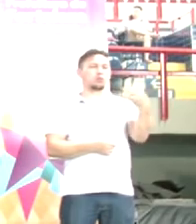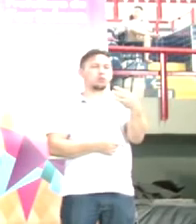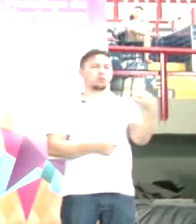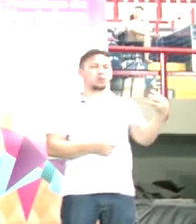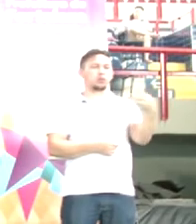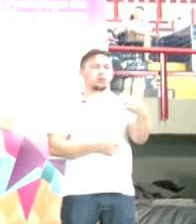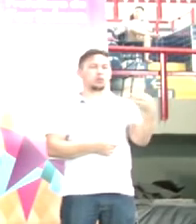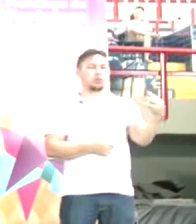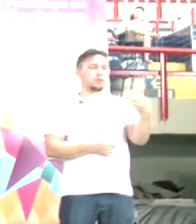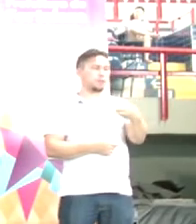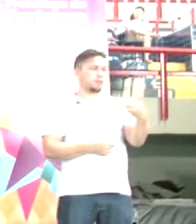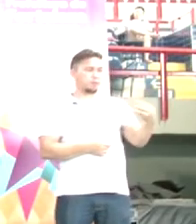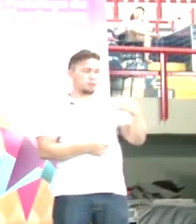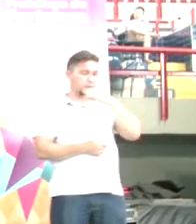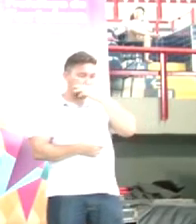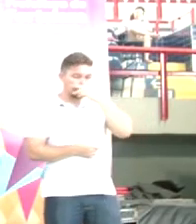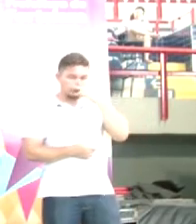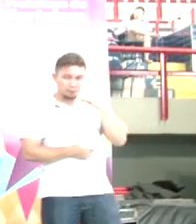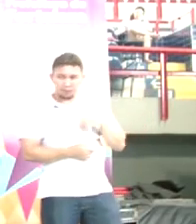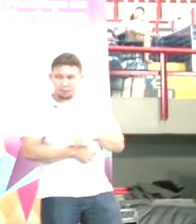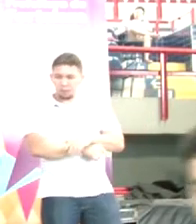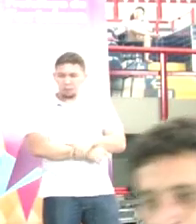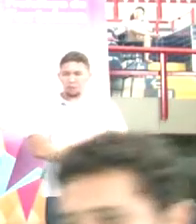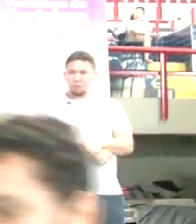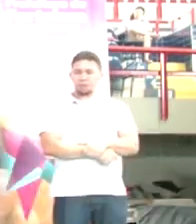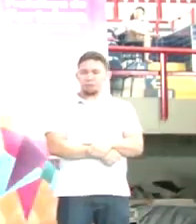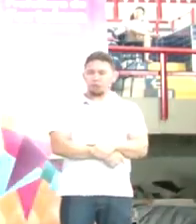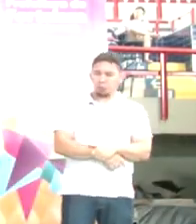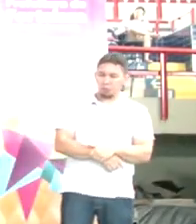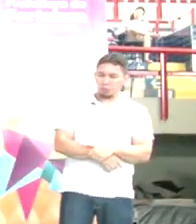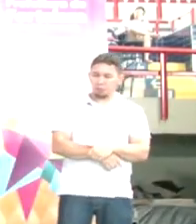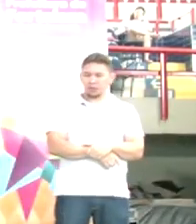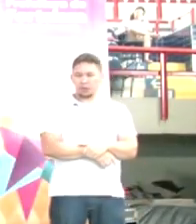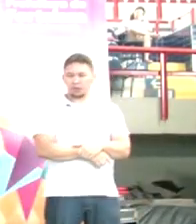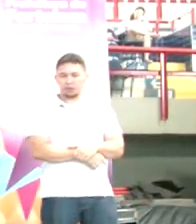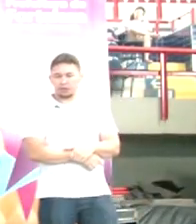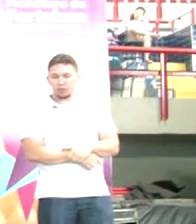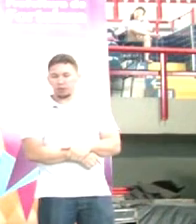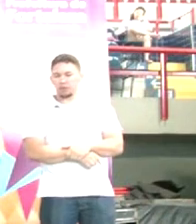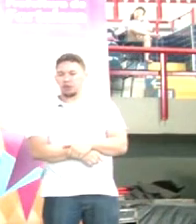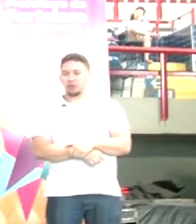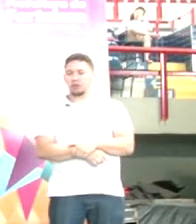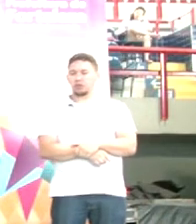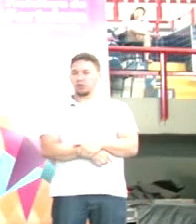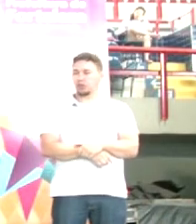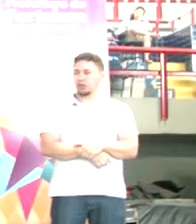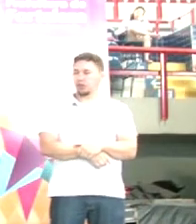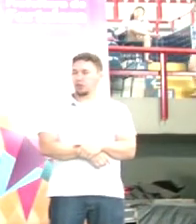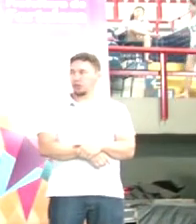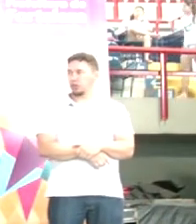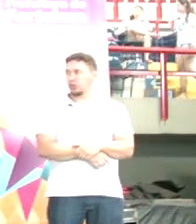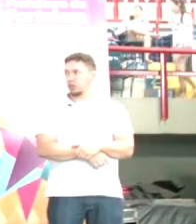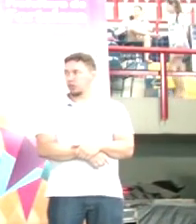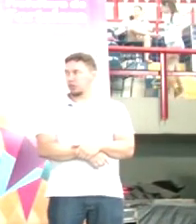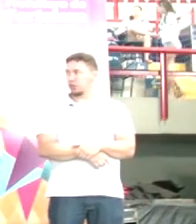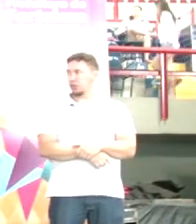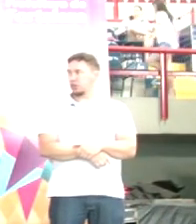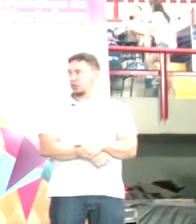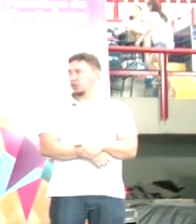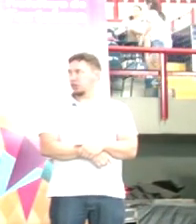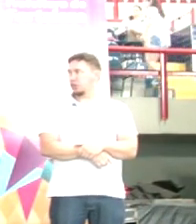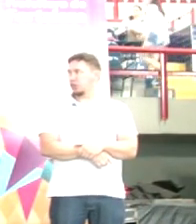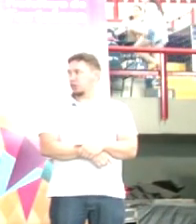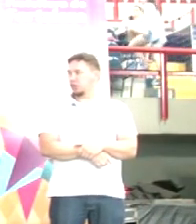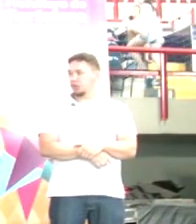33, página 33, geometria espacial 2. Se alguém tiver uma folhinha que possa marcar no